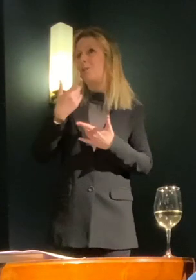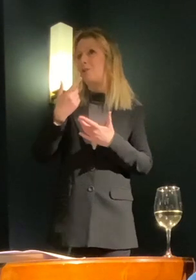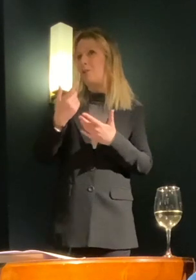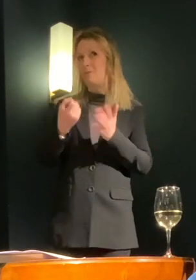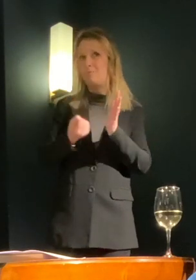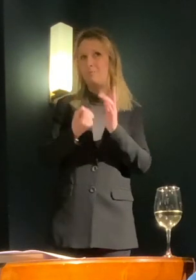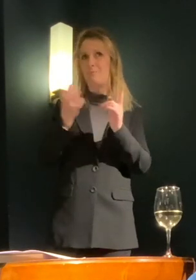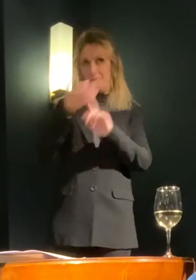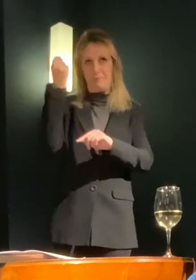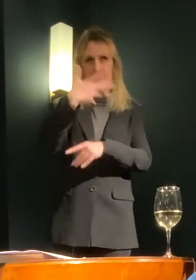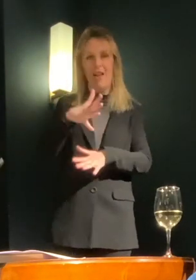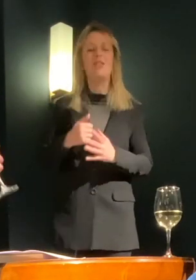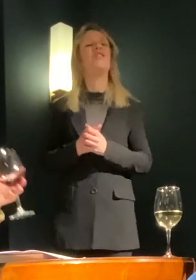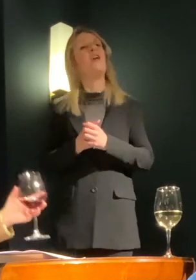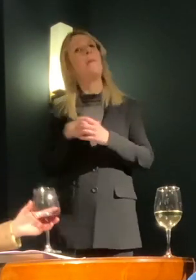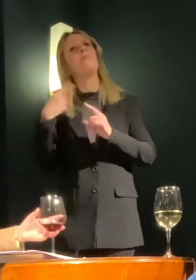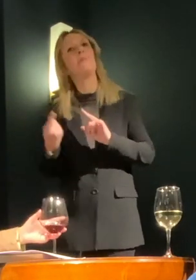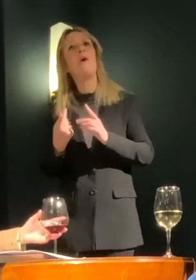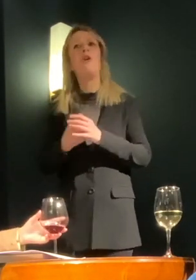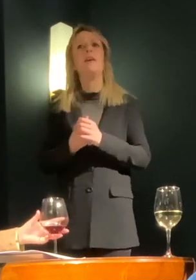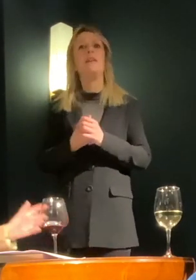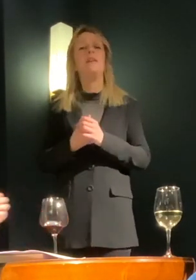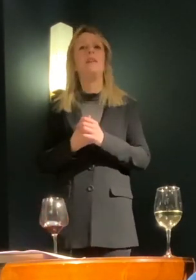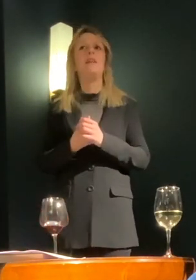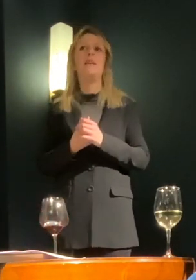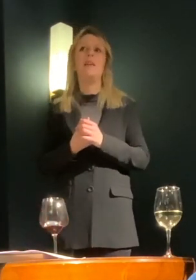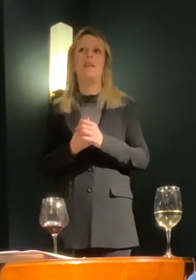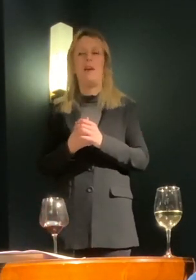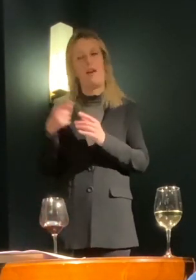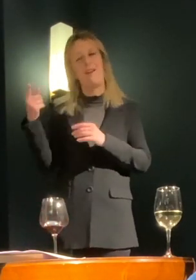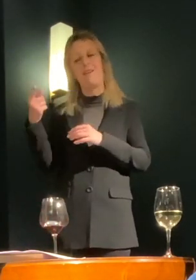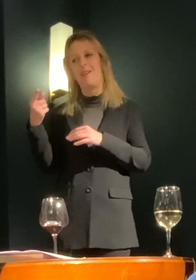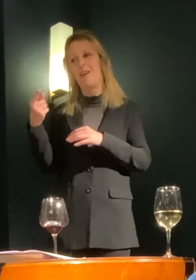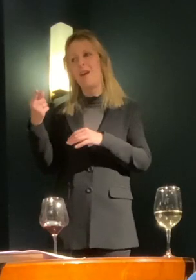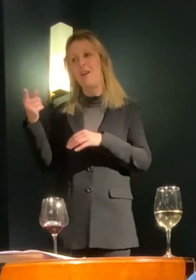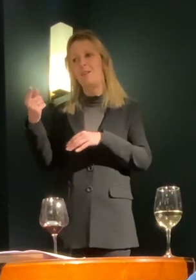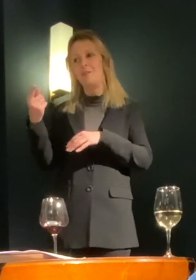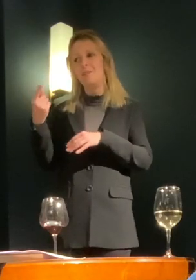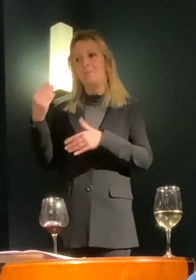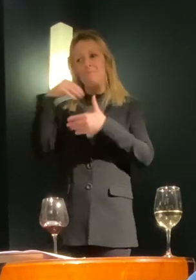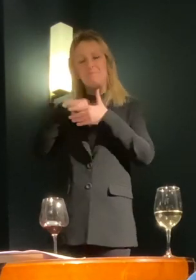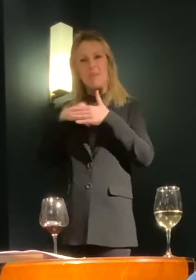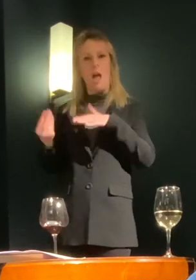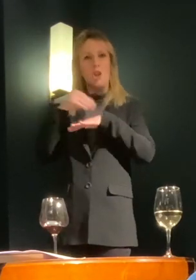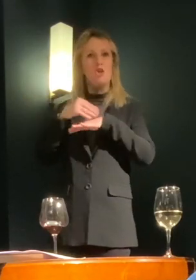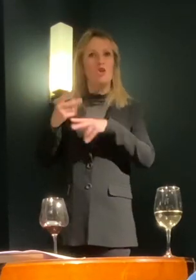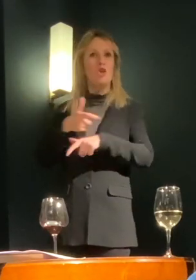quanto riguarda il sentirsi di troppo, è curioso che tu lo dica, perché in realtà mi è stato detto